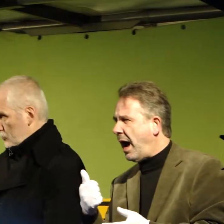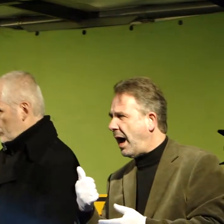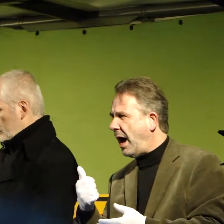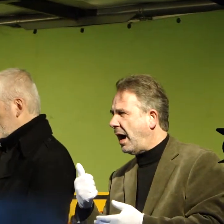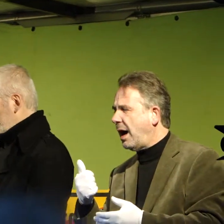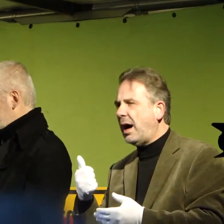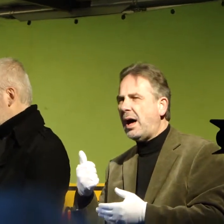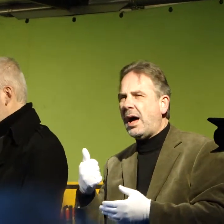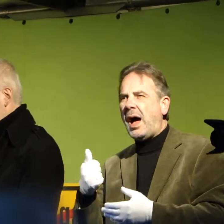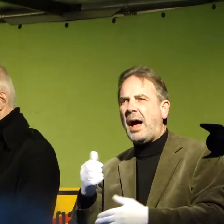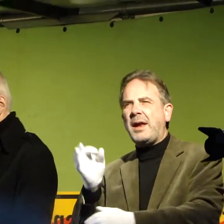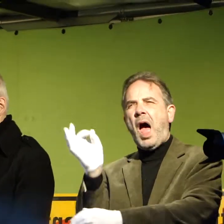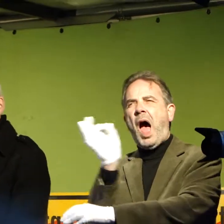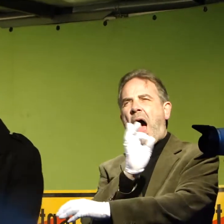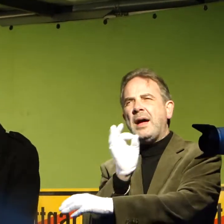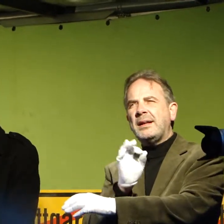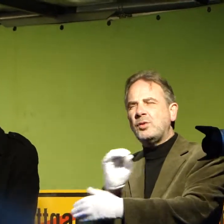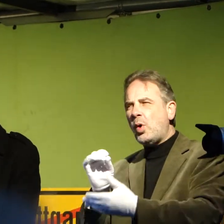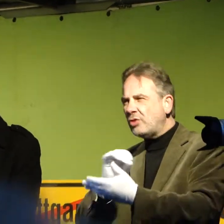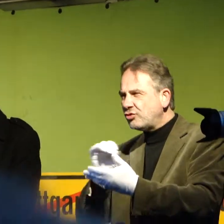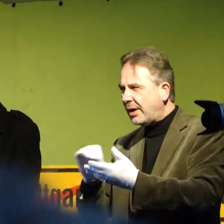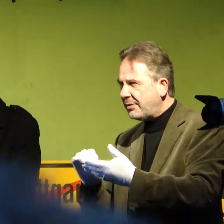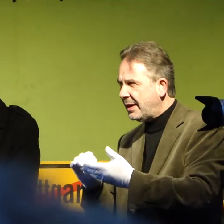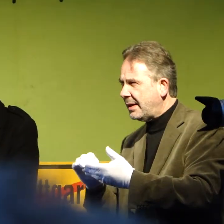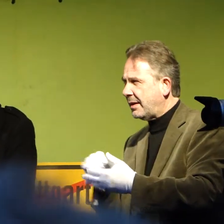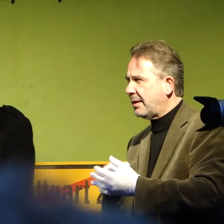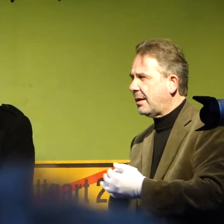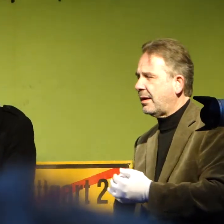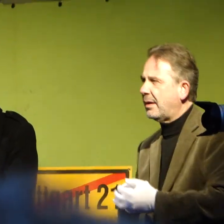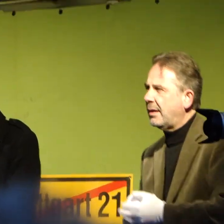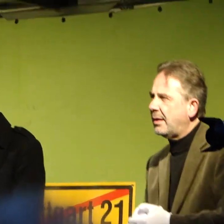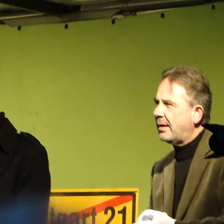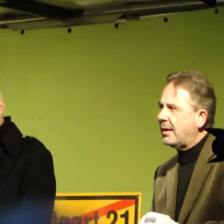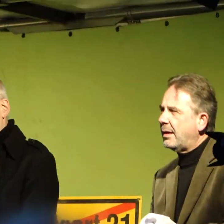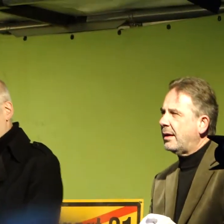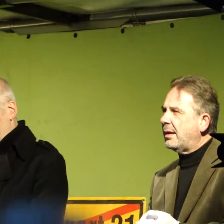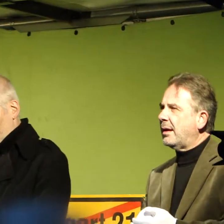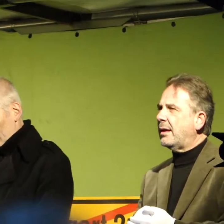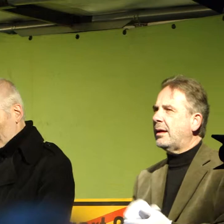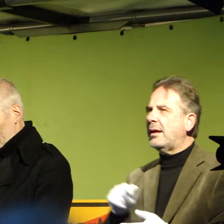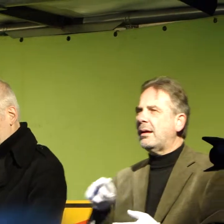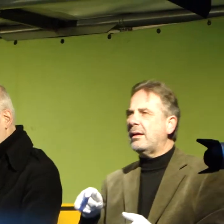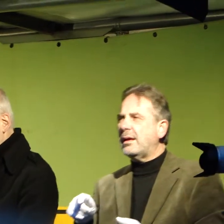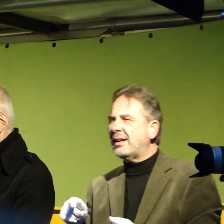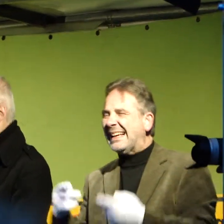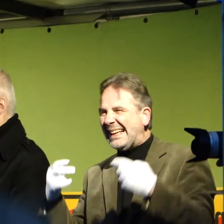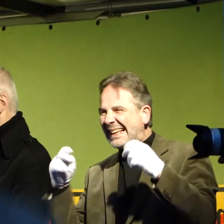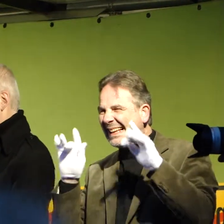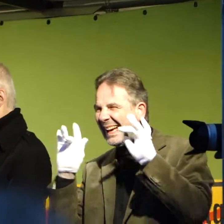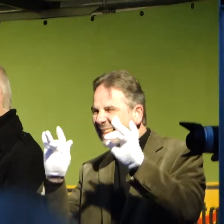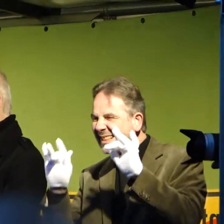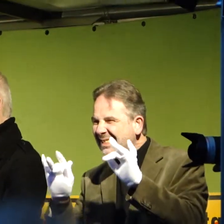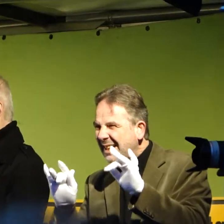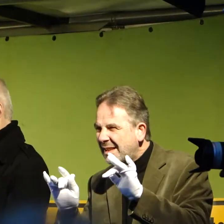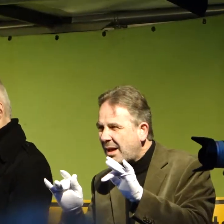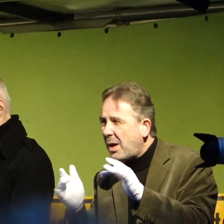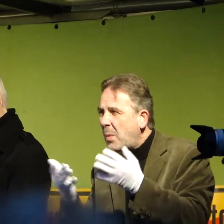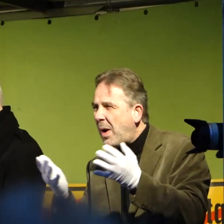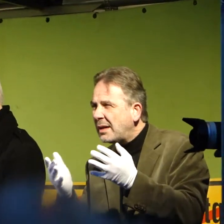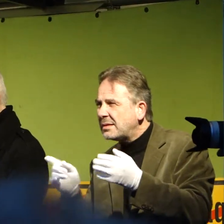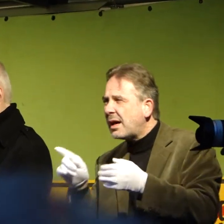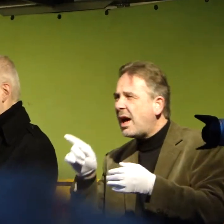von einem Architekturpublizisten, der ganz offensichtlich der extremen Rechten angehörte, dafür kritisiert, dass er